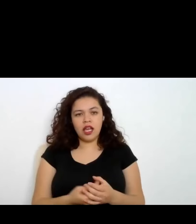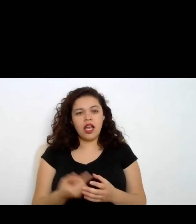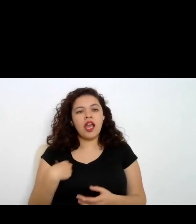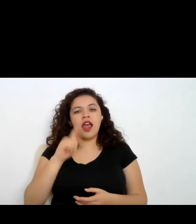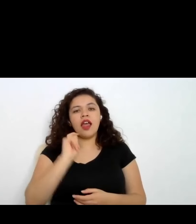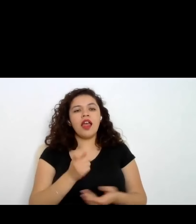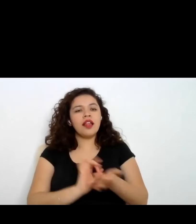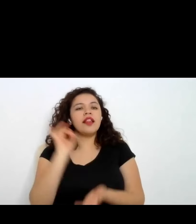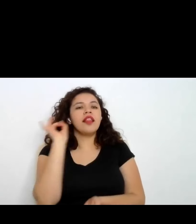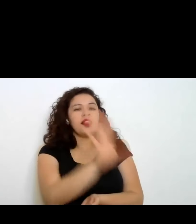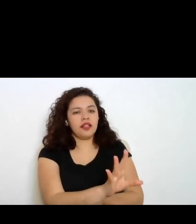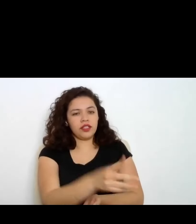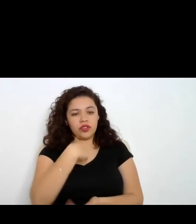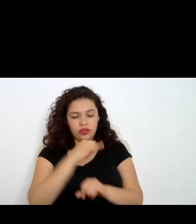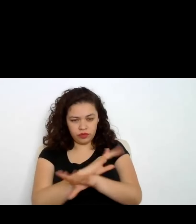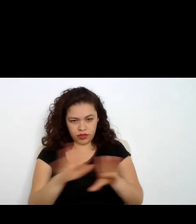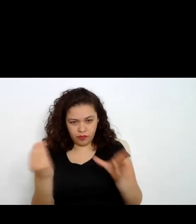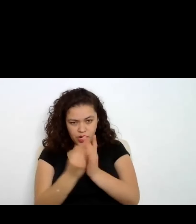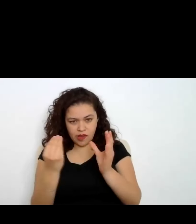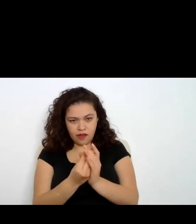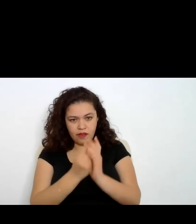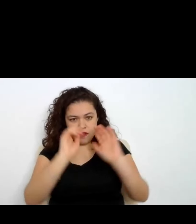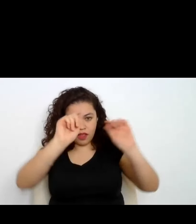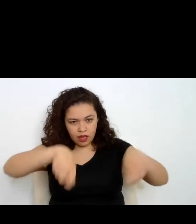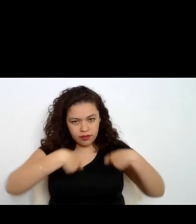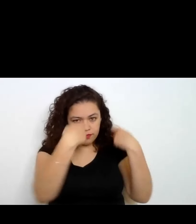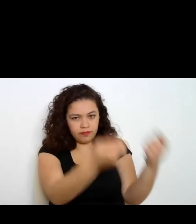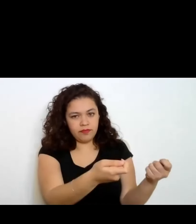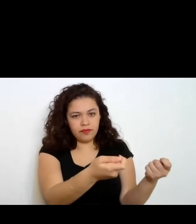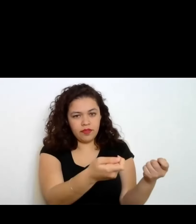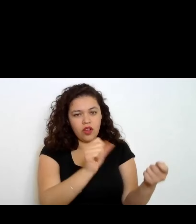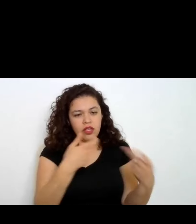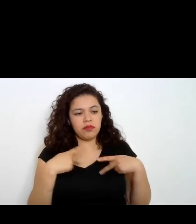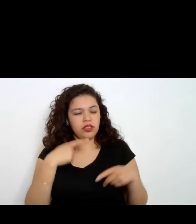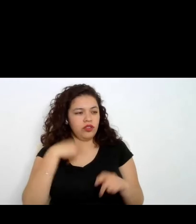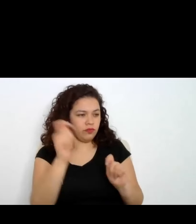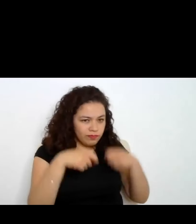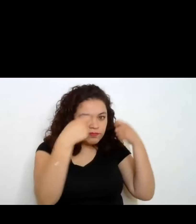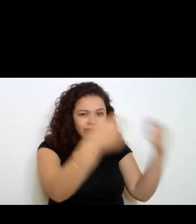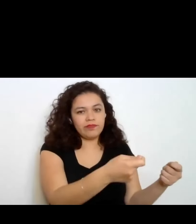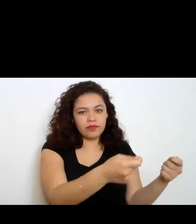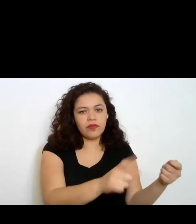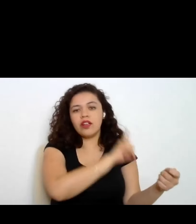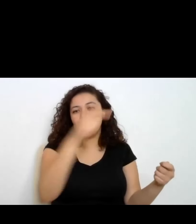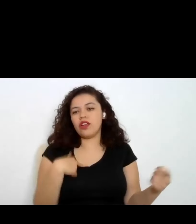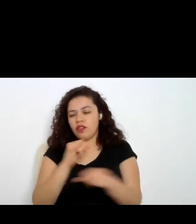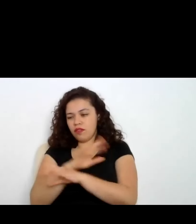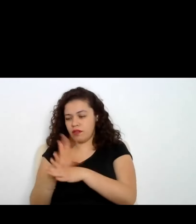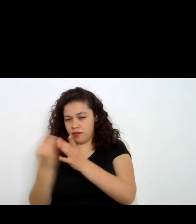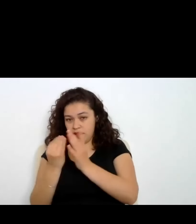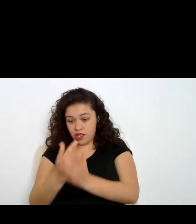yo le doy esos datos personales a alguien más. Y para poder yo realizar transferencias de datos